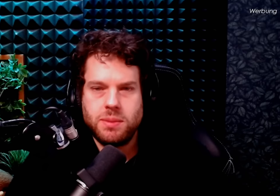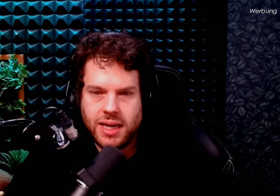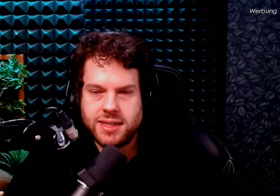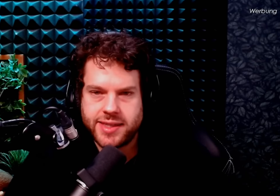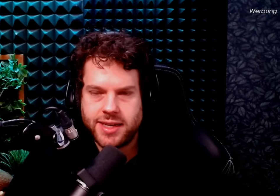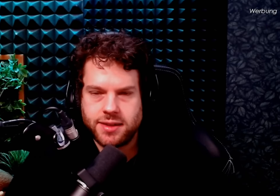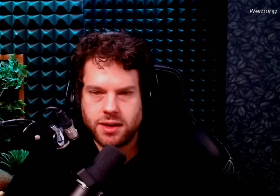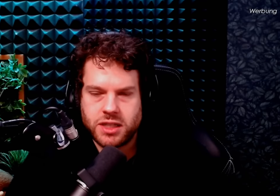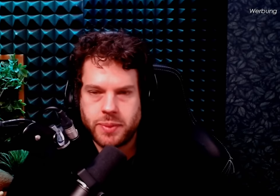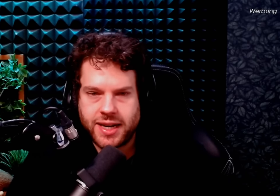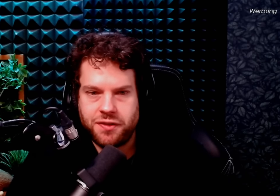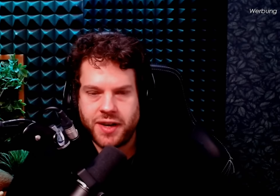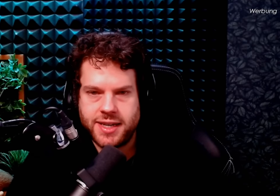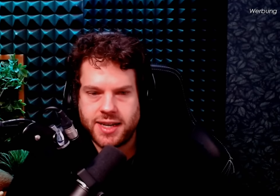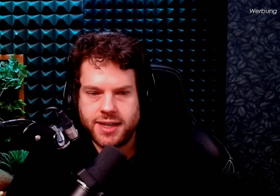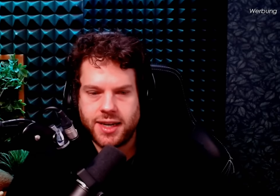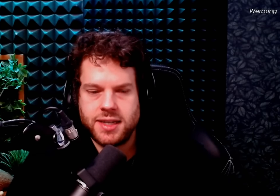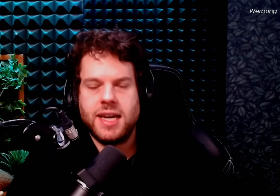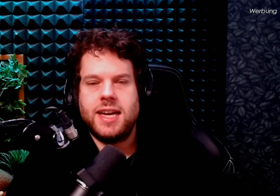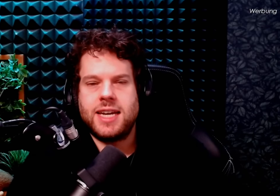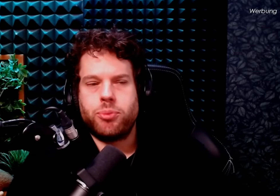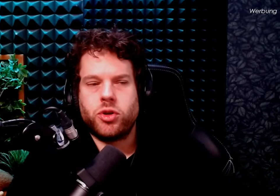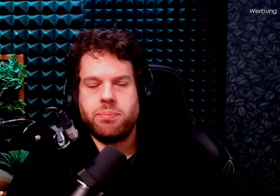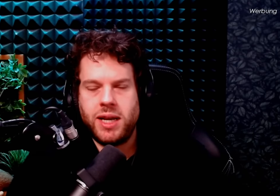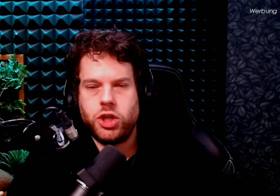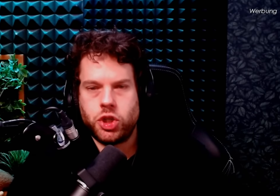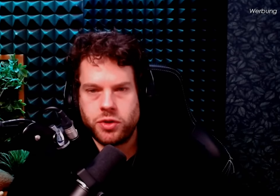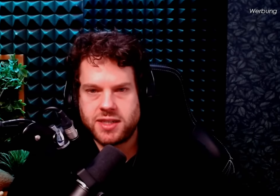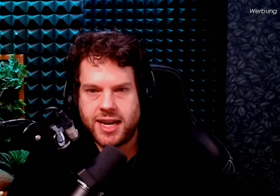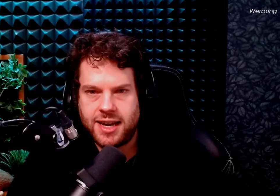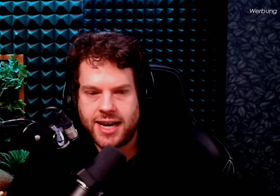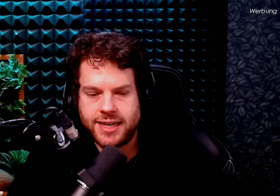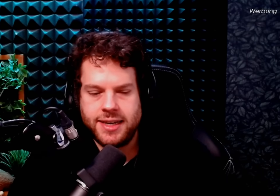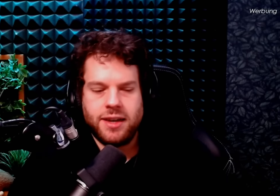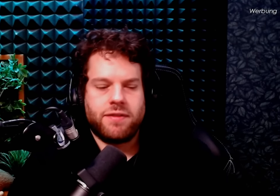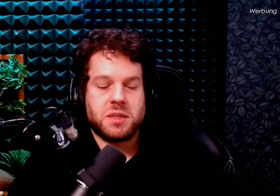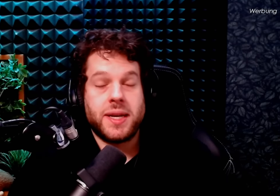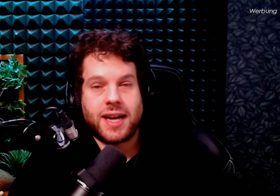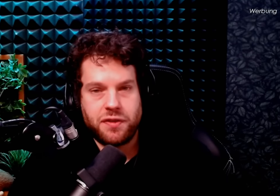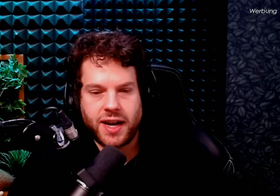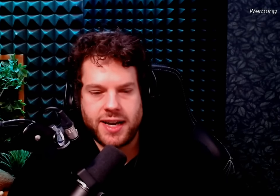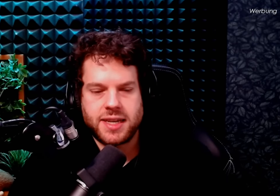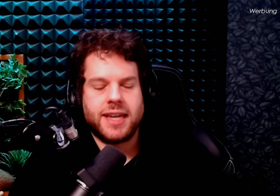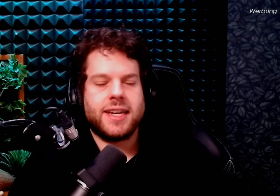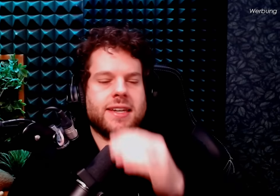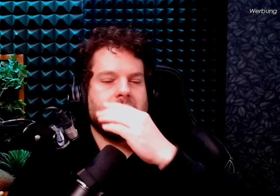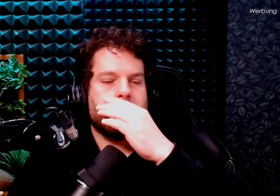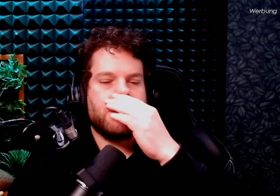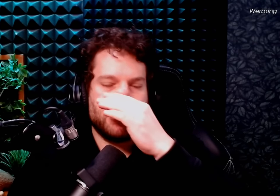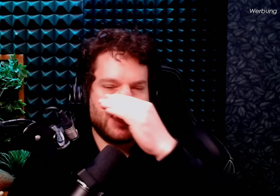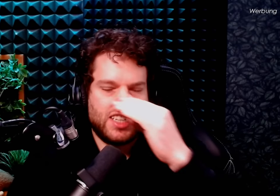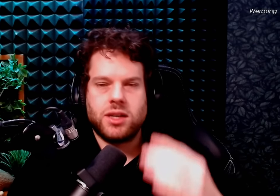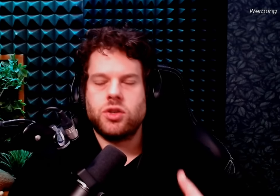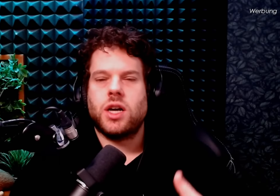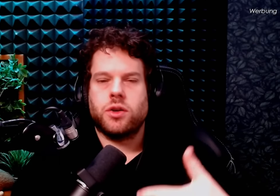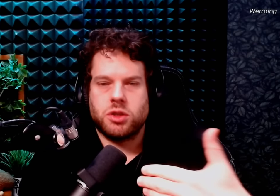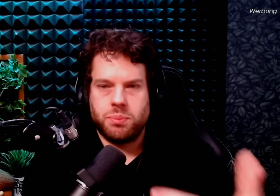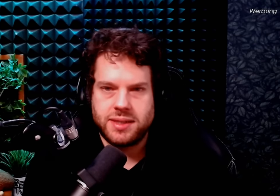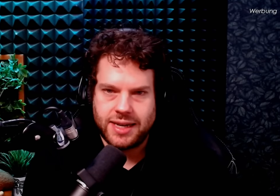noch die Milchzähne drin, was meine Kaffeereise angeht. Ich habe noch die Milchstützräder an, was meine Kaffeereise angeht. Man muss sich da natürlich auch so ein bisschen